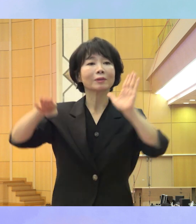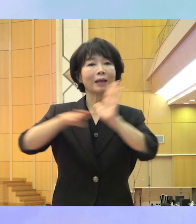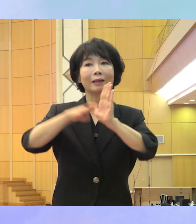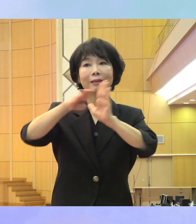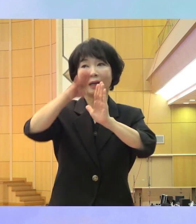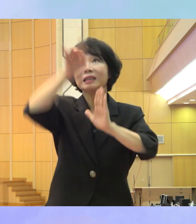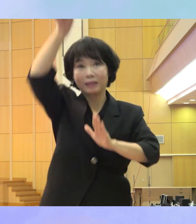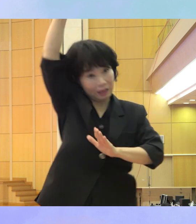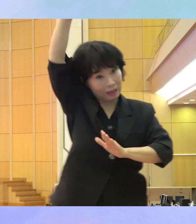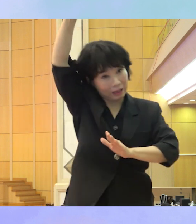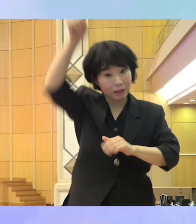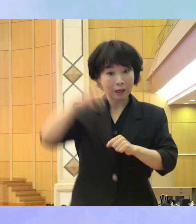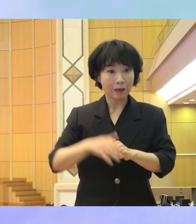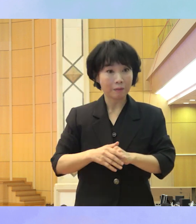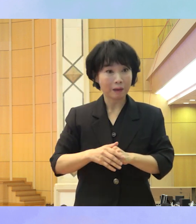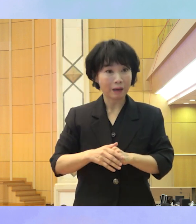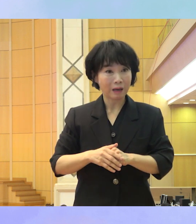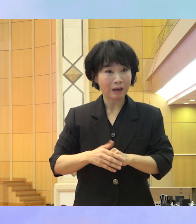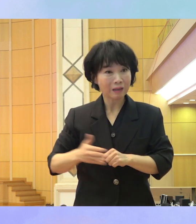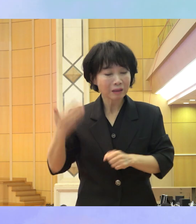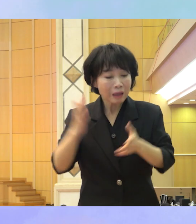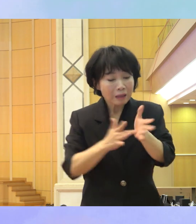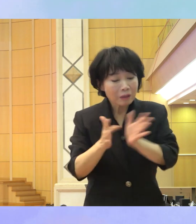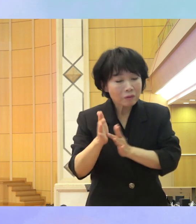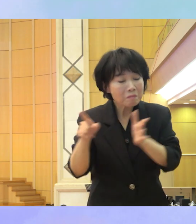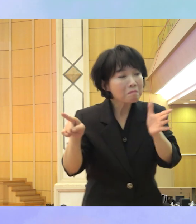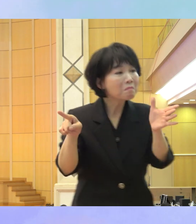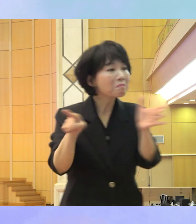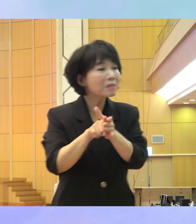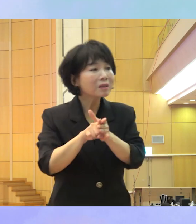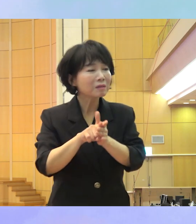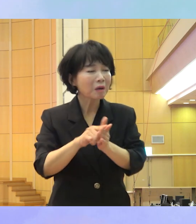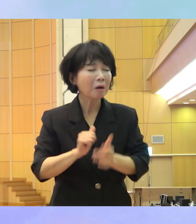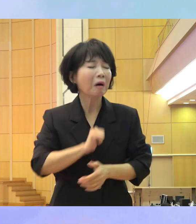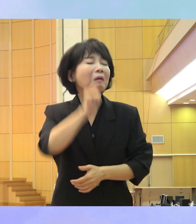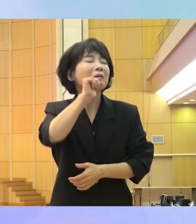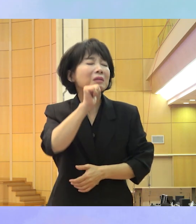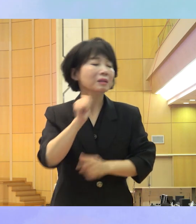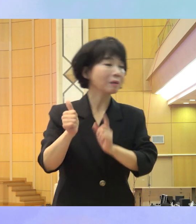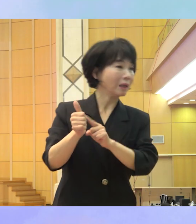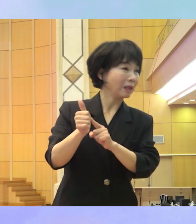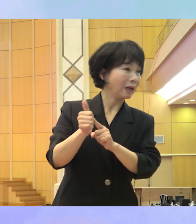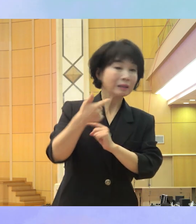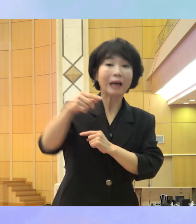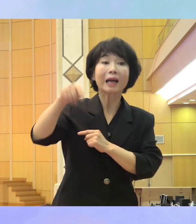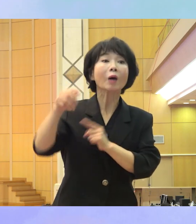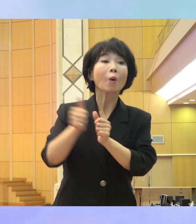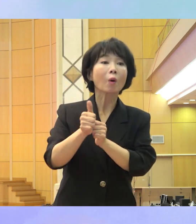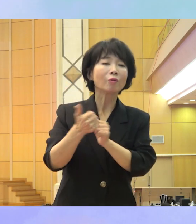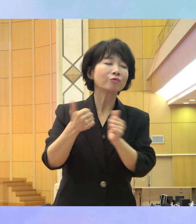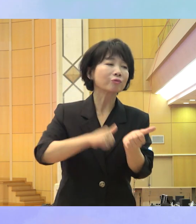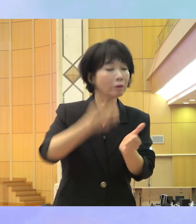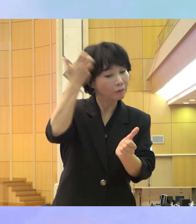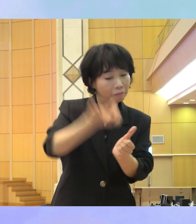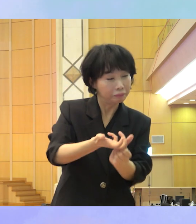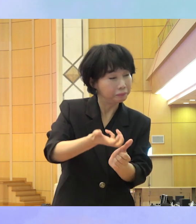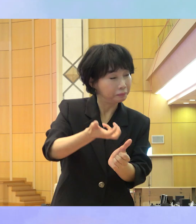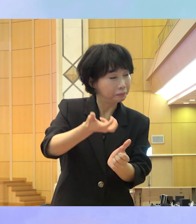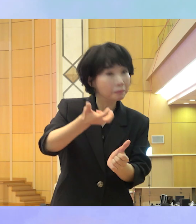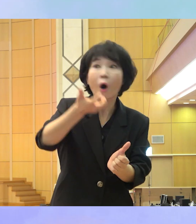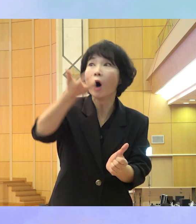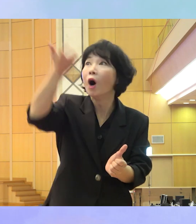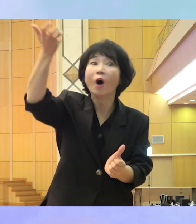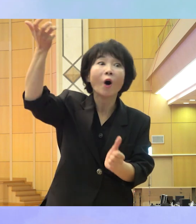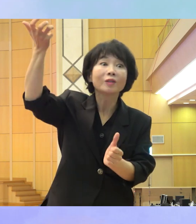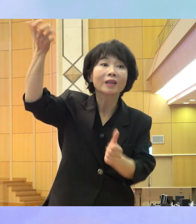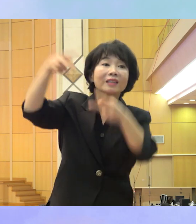나사로 부자와 거지나서, 거지나서는 어디 낙원 가고 부자는 음부에 갔잖아요. 엘리야는 산채로 올라갔잖아요. 낙원에 가 있잖아요. 예수님도 뭐라